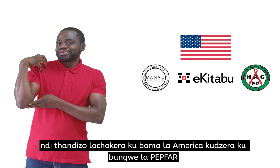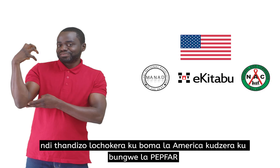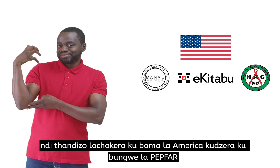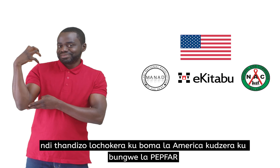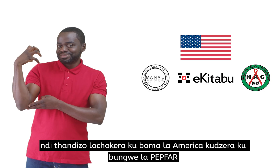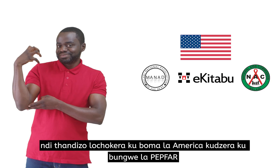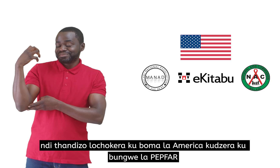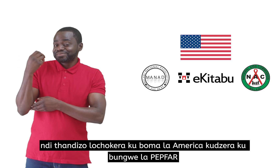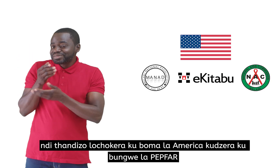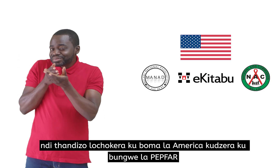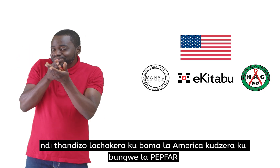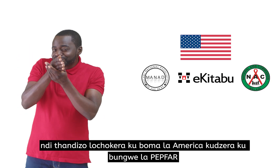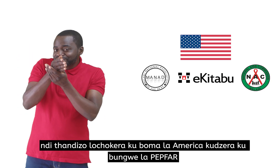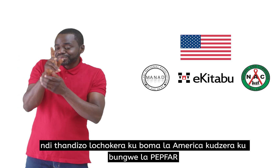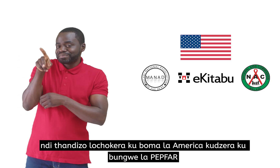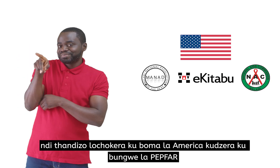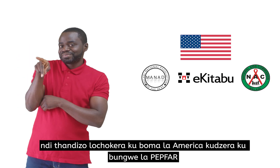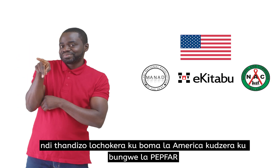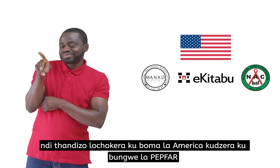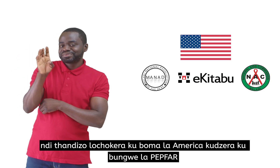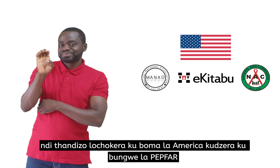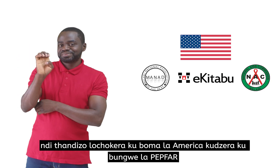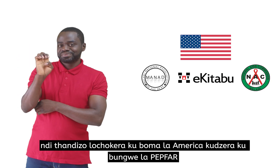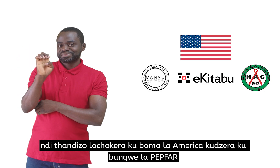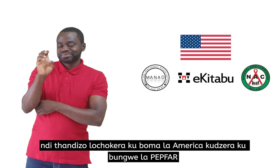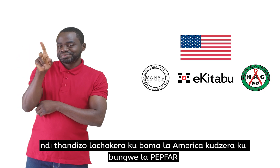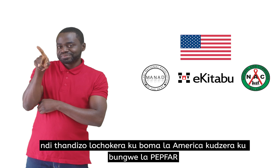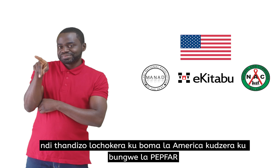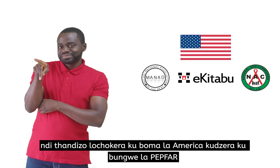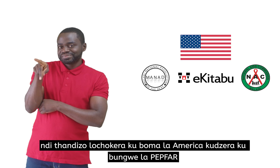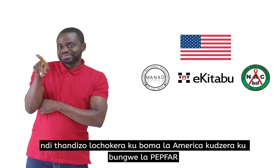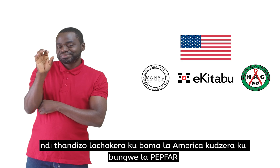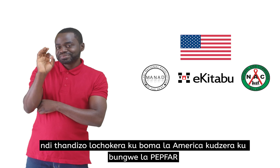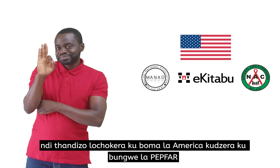Ndi thandizo lochokera ku boma la America kudzera ku bungwe la PEPFAR.